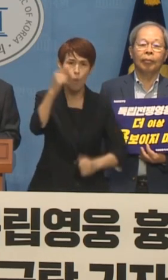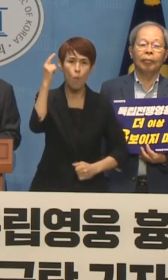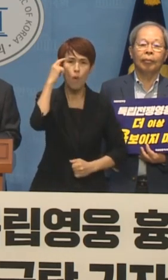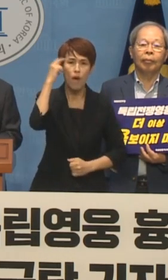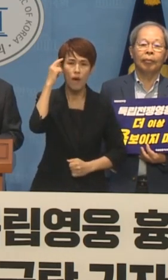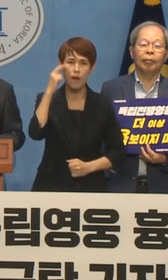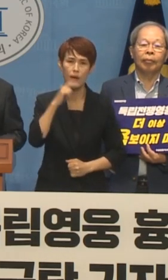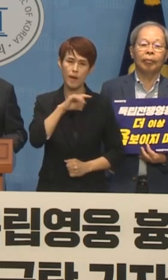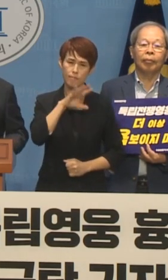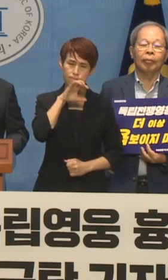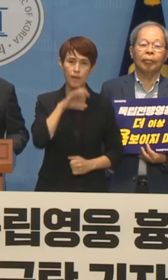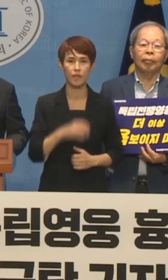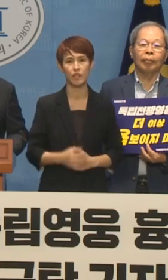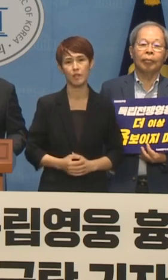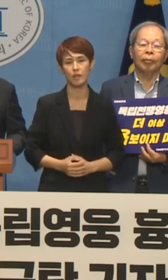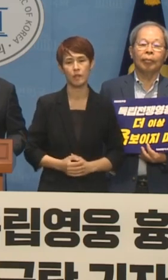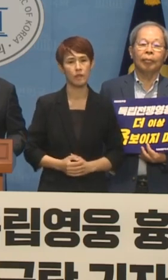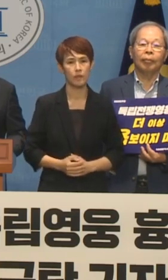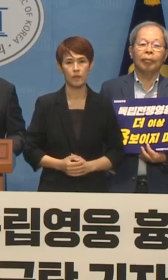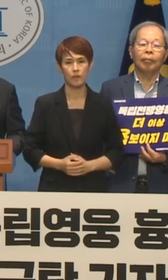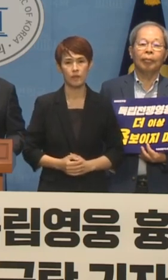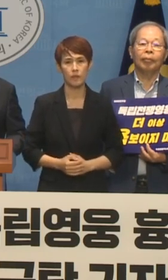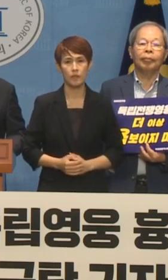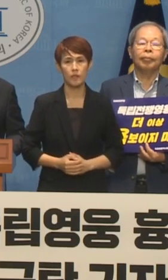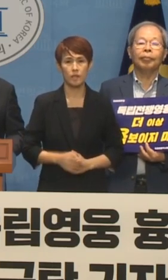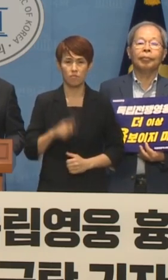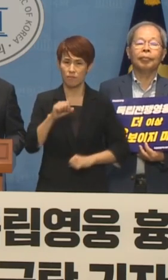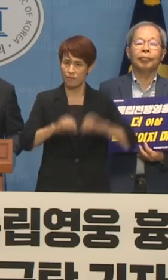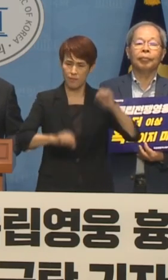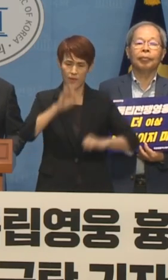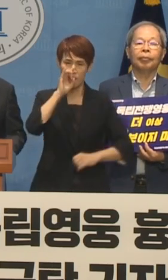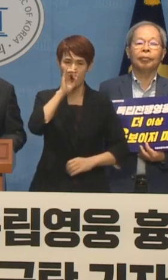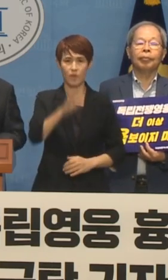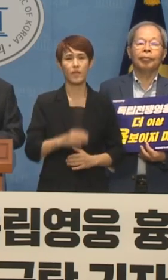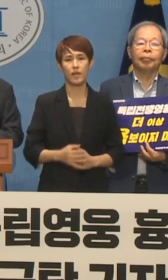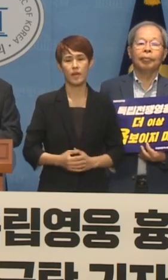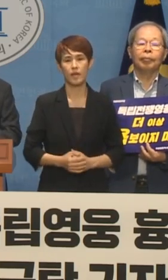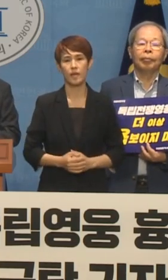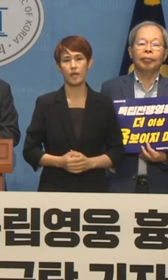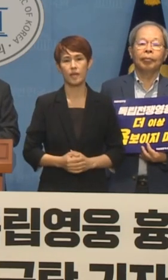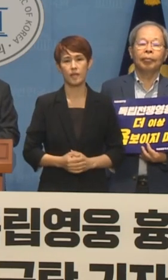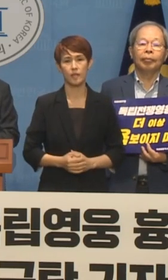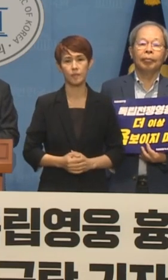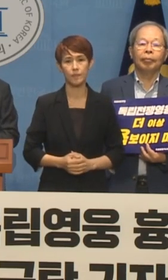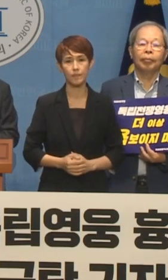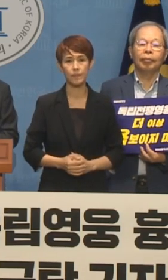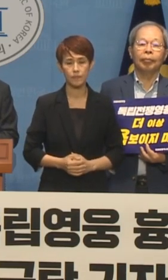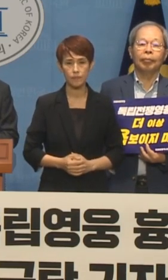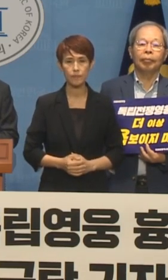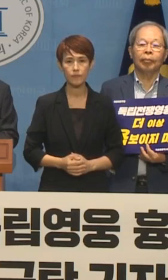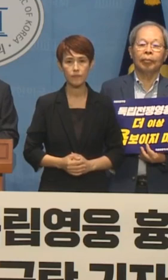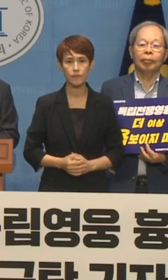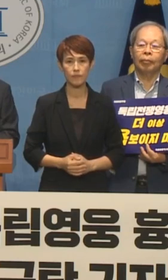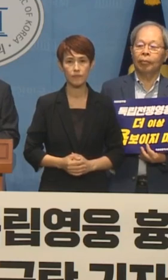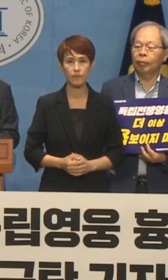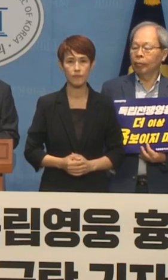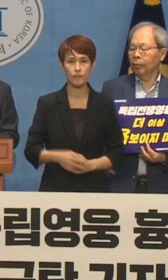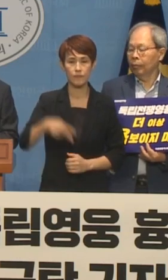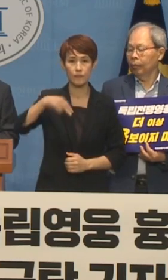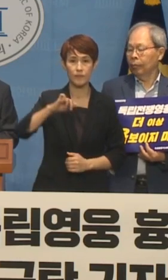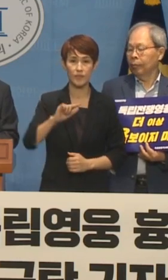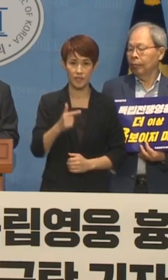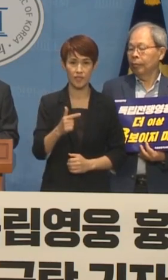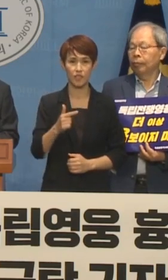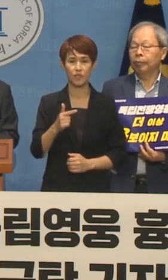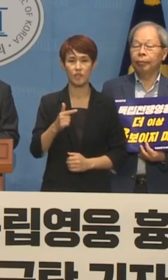겁니까? 저는 더 이상 이런 짓을 하면 안 된다. 그렇게 말씀드리고요. 특히나 신원식 장관에게